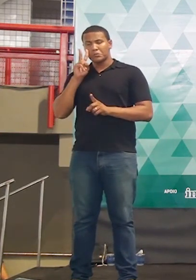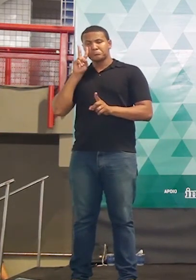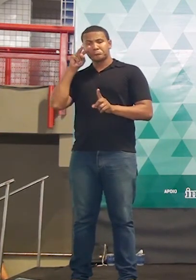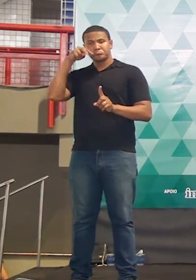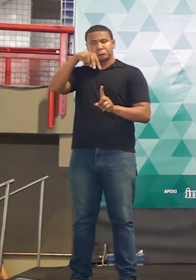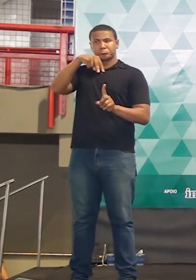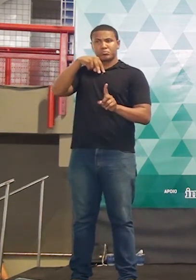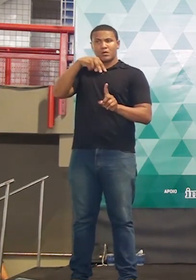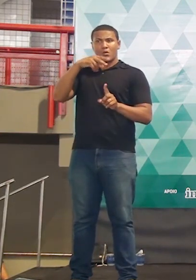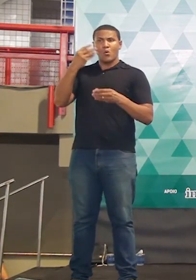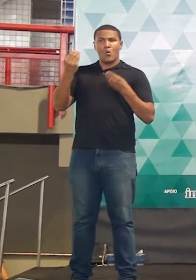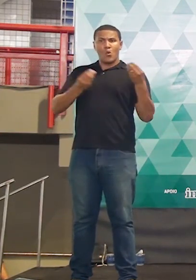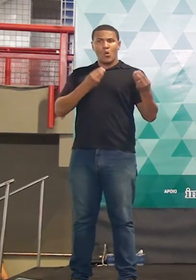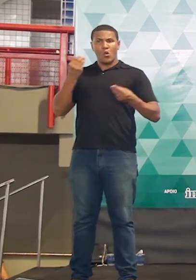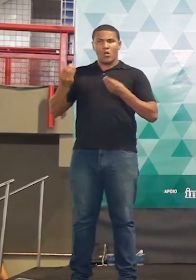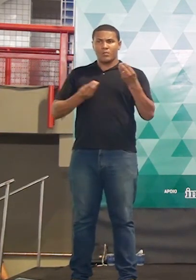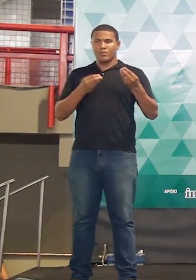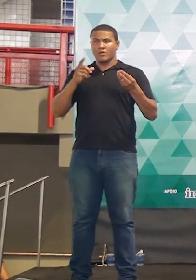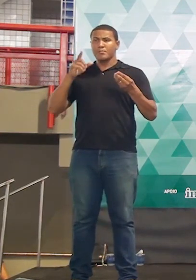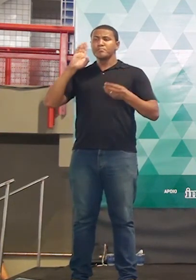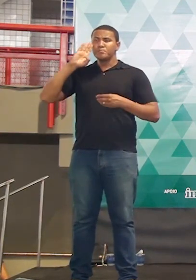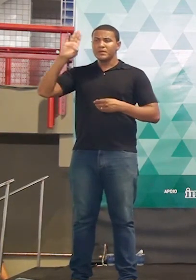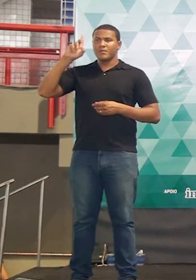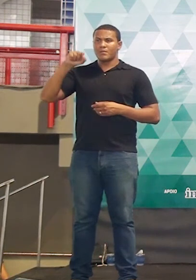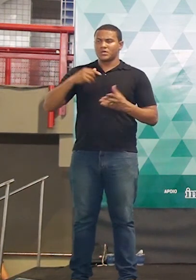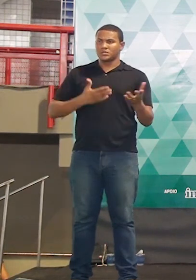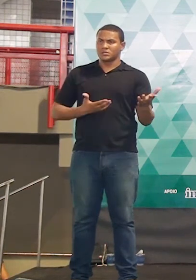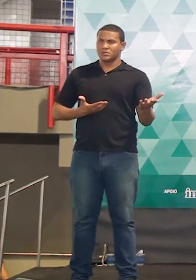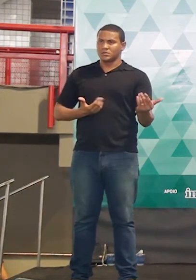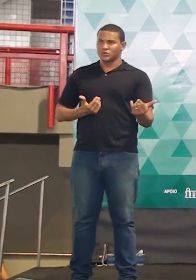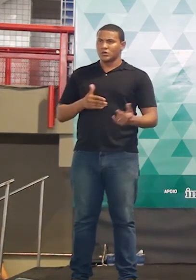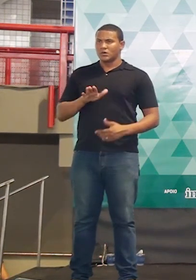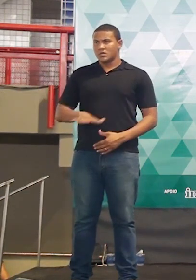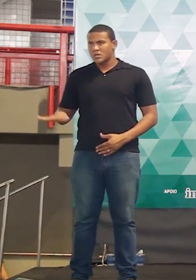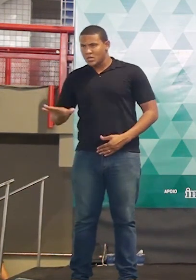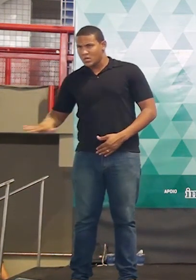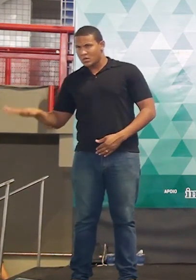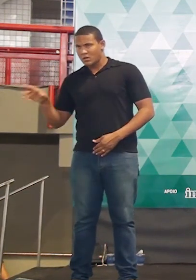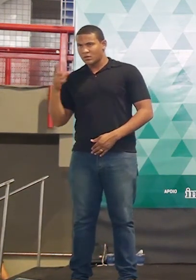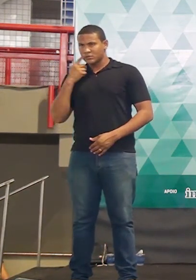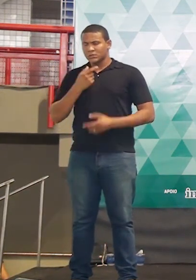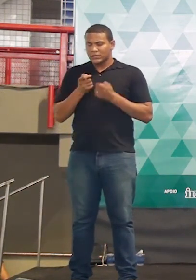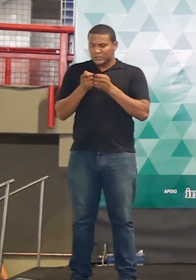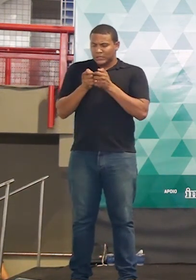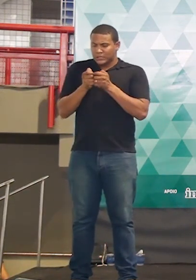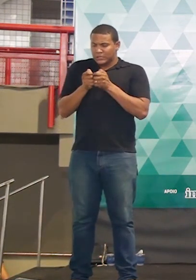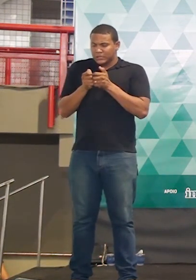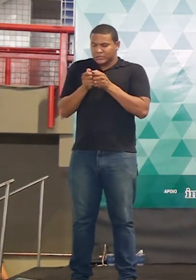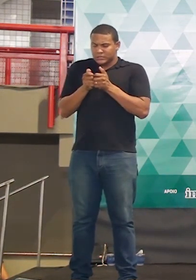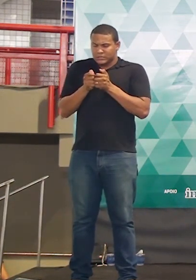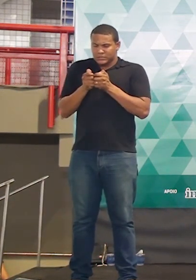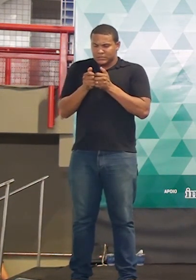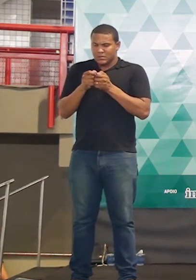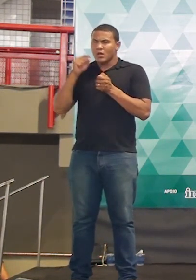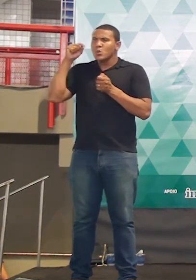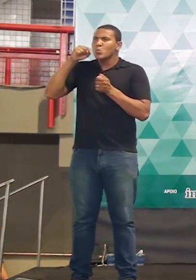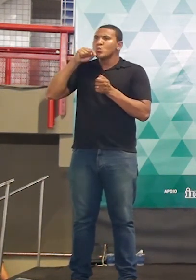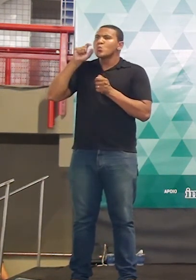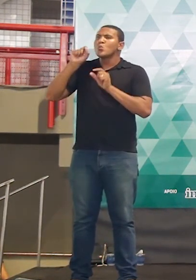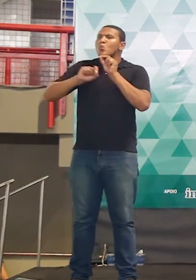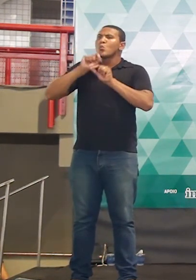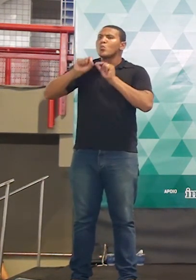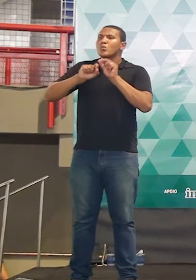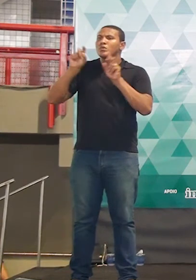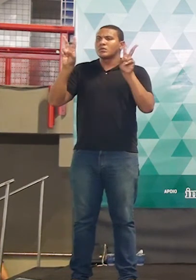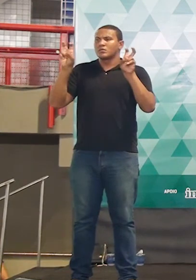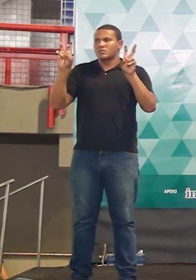principalmente crianças e jovens, fazem quando estão em contato com os meios midiáticos. É a sua